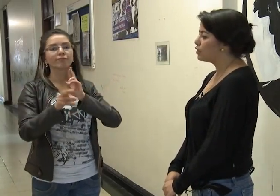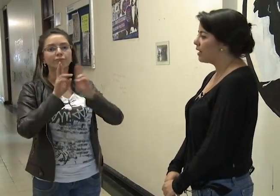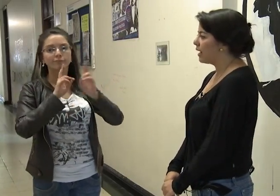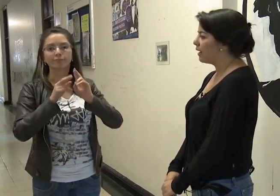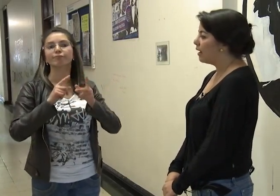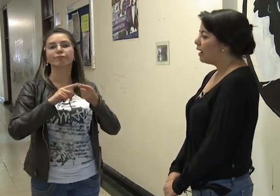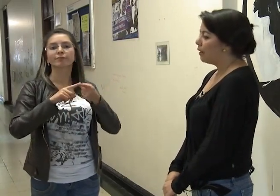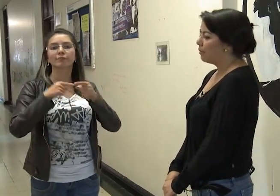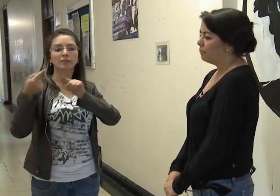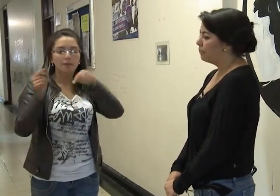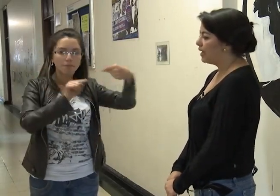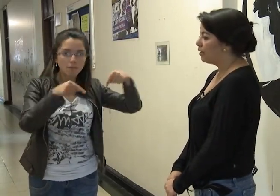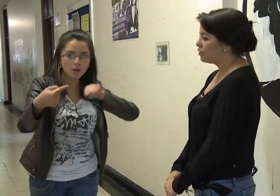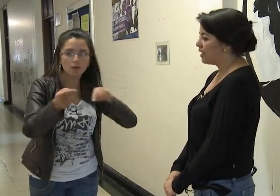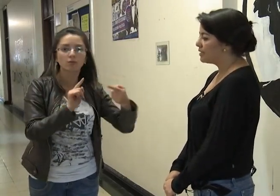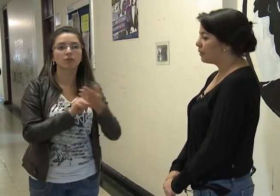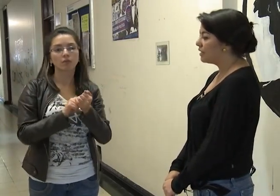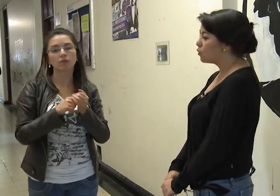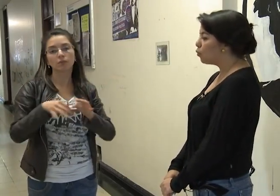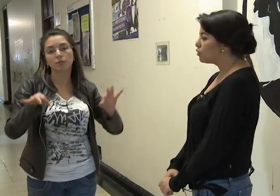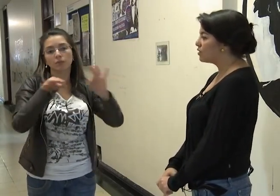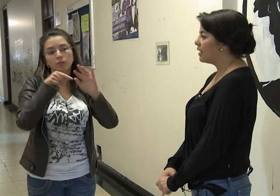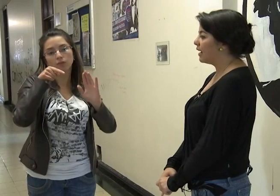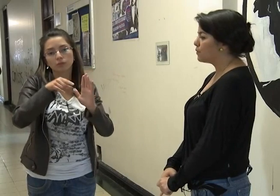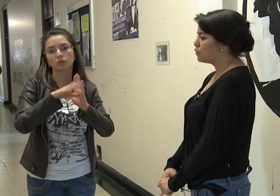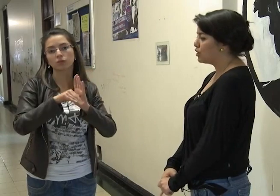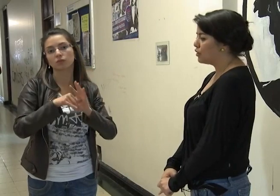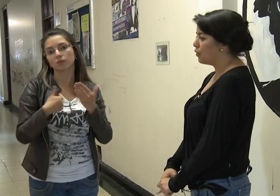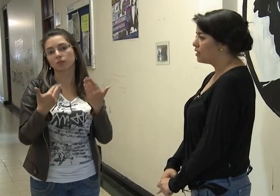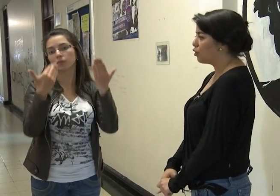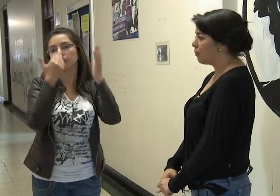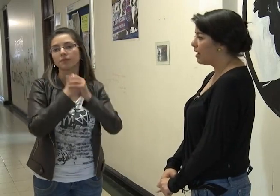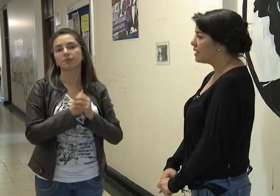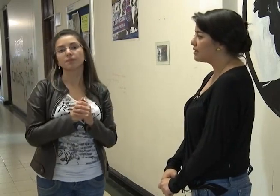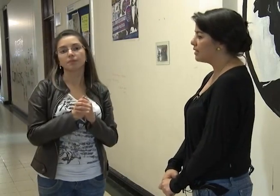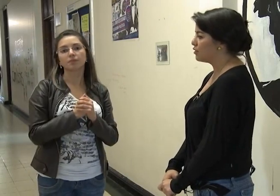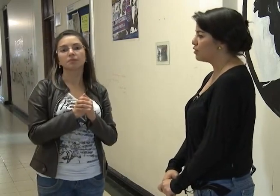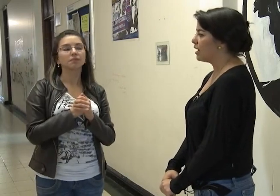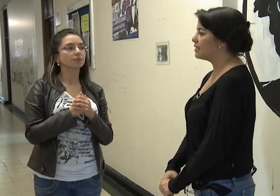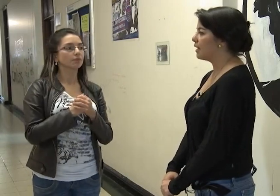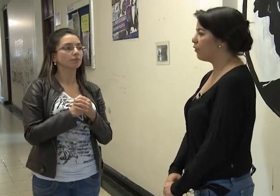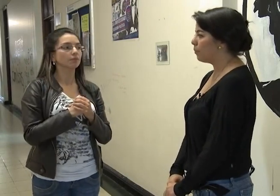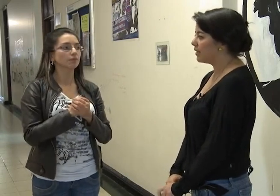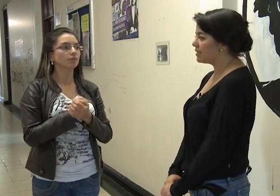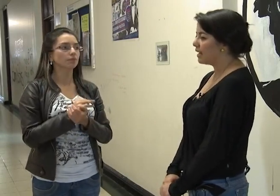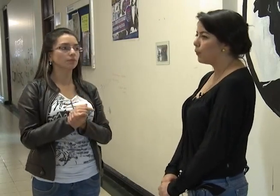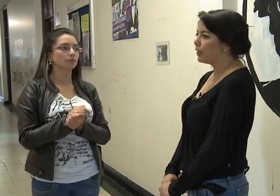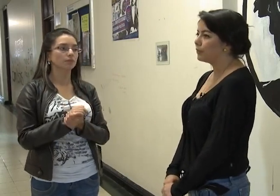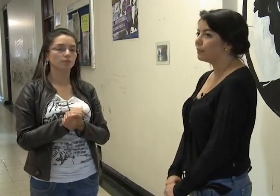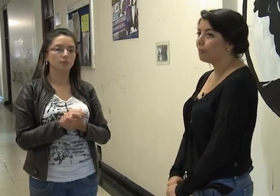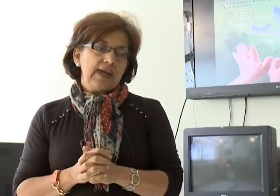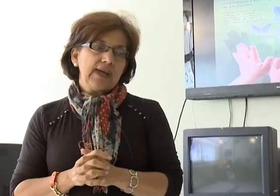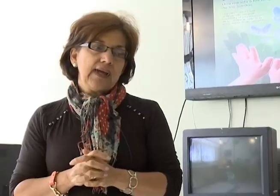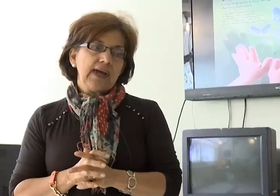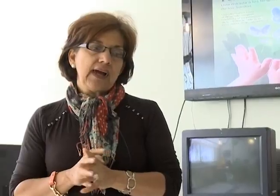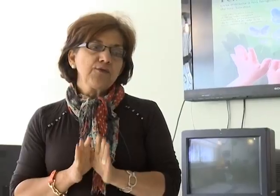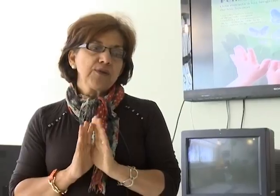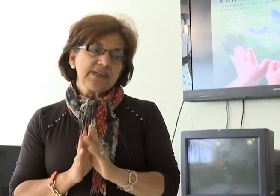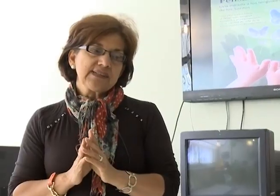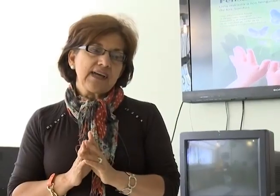mostrar bien, o sea, hacer discursos, tener exposiciones normales de sociales y tener un aprendizaje bueno. Hay universidades